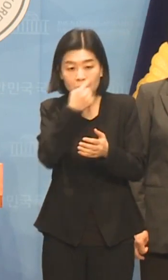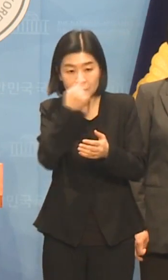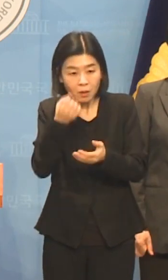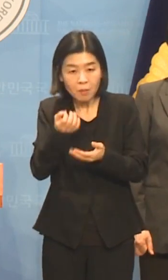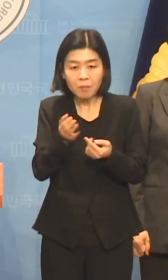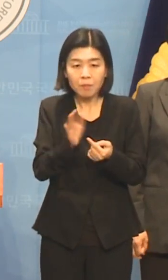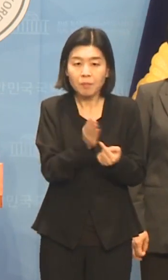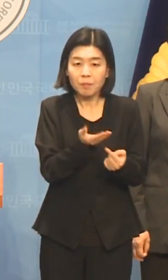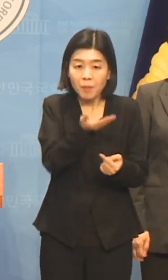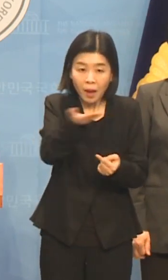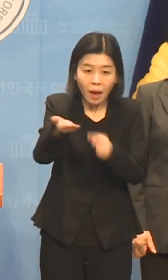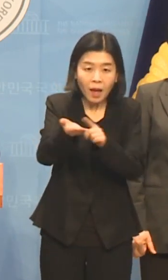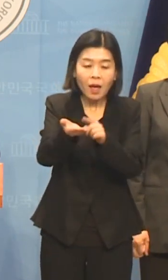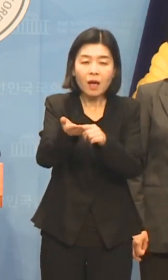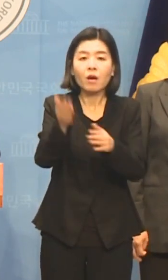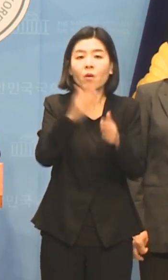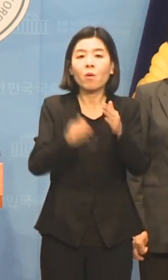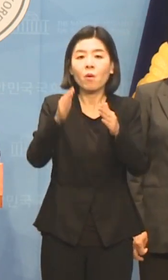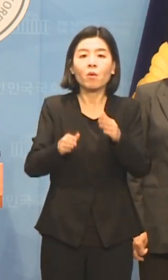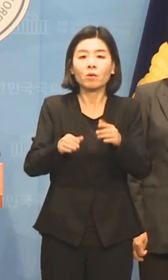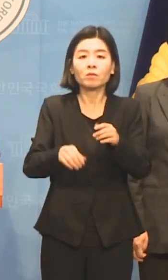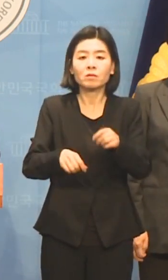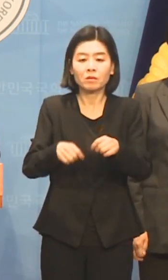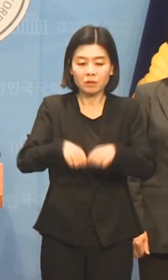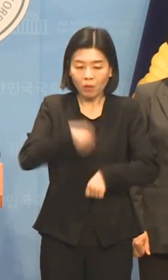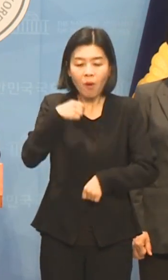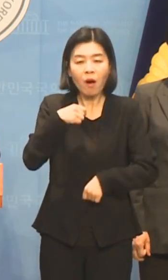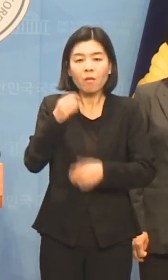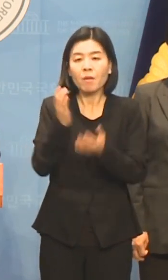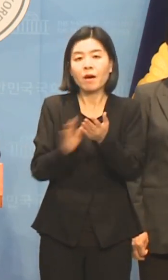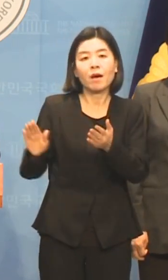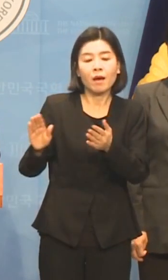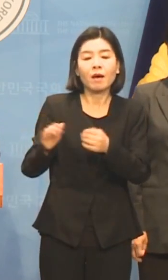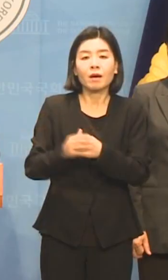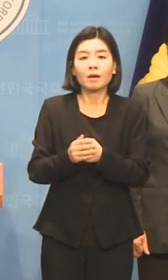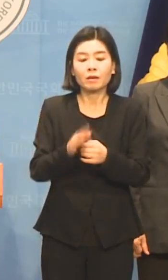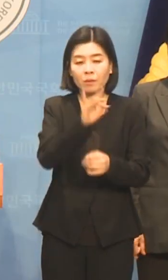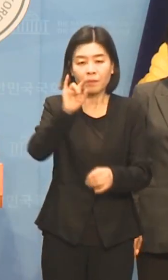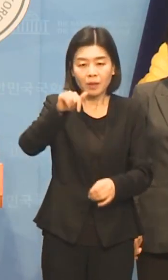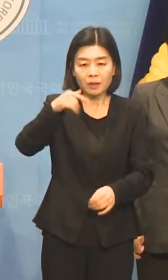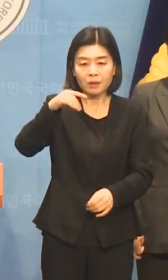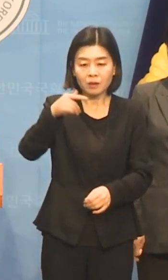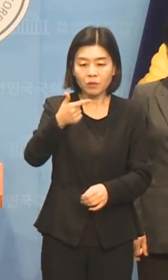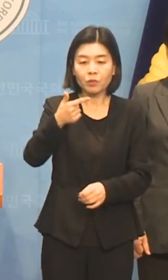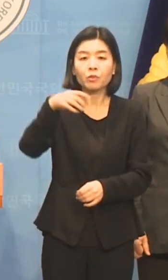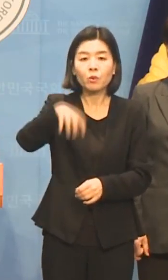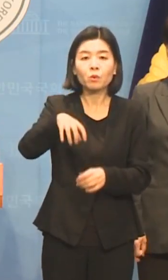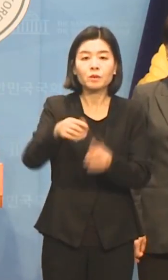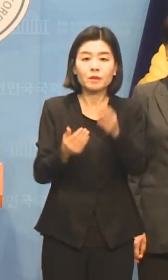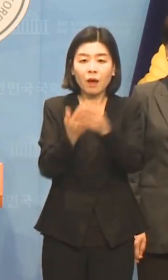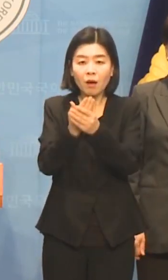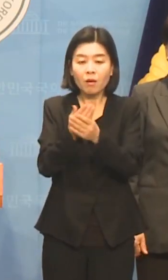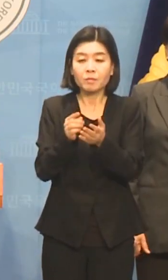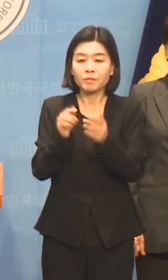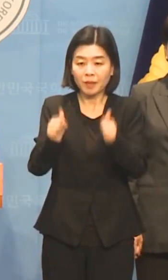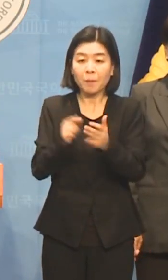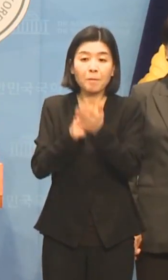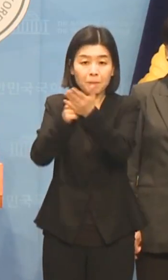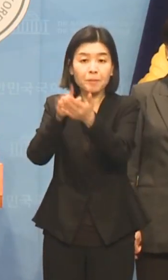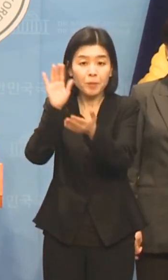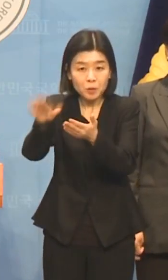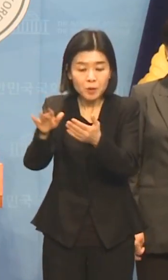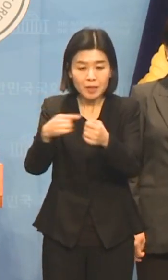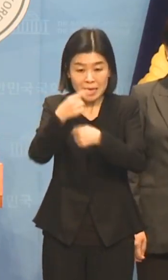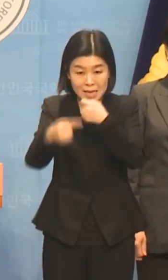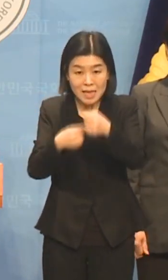공정성을 상실한 수사를 진행했습니다. 또한 백현동 사건 기소 후 1년 넘게 사건 기록을